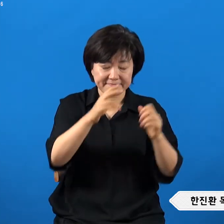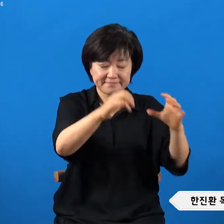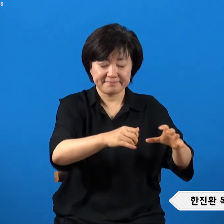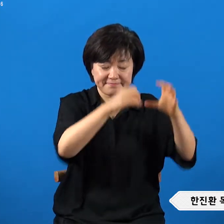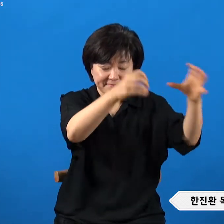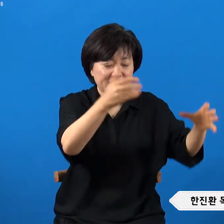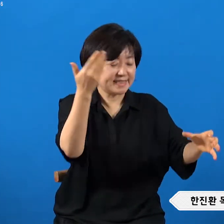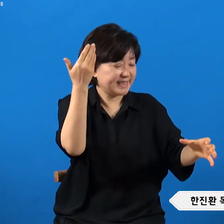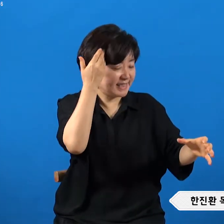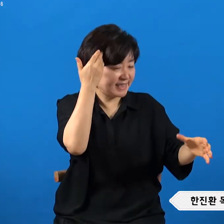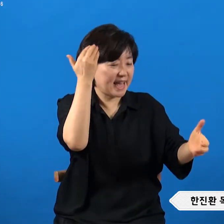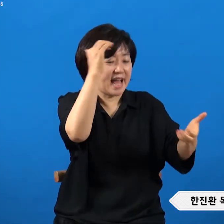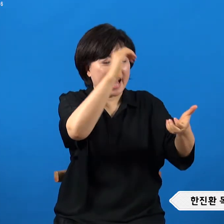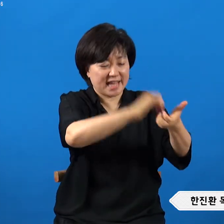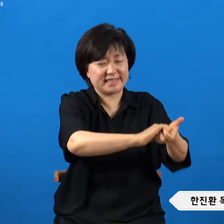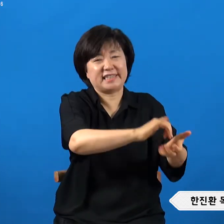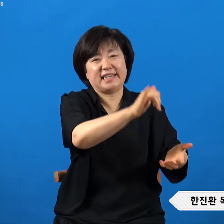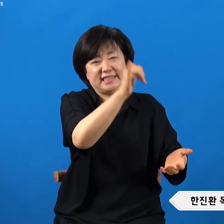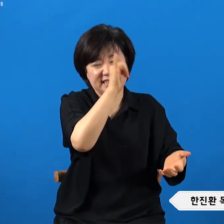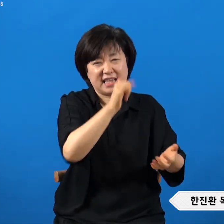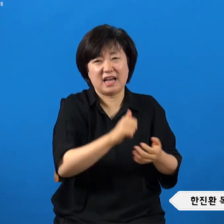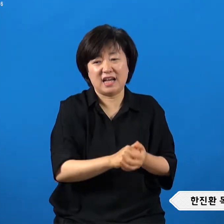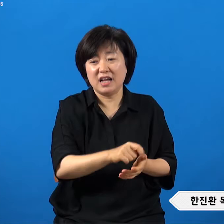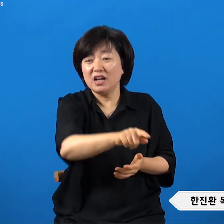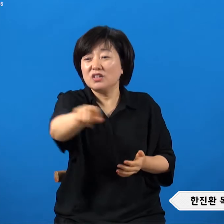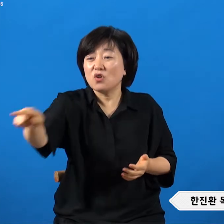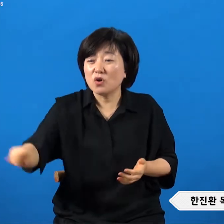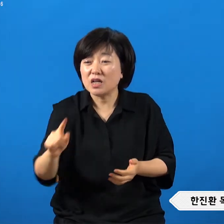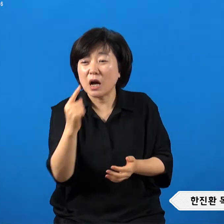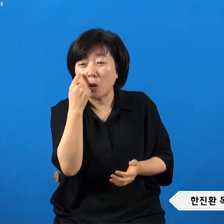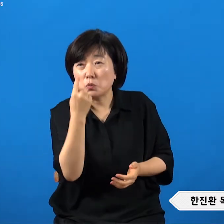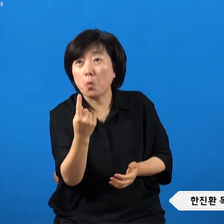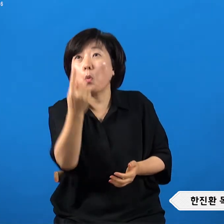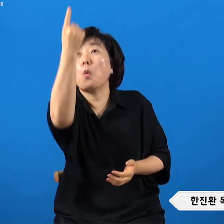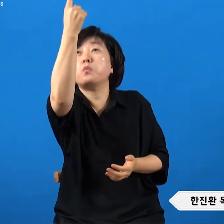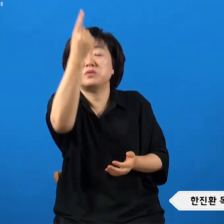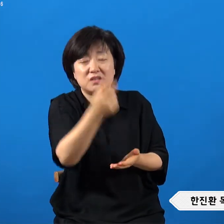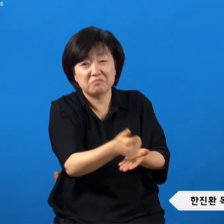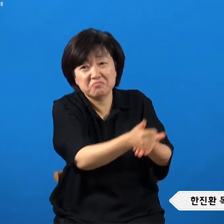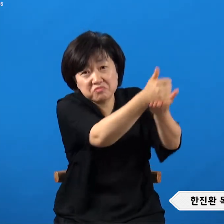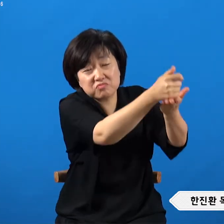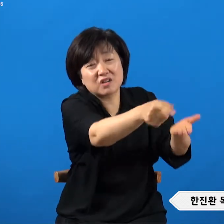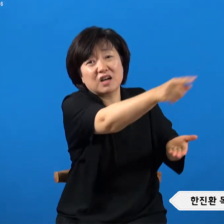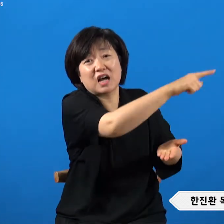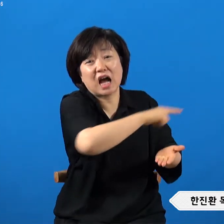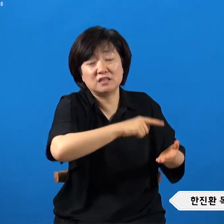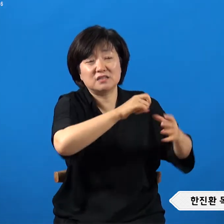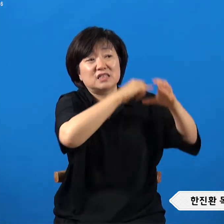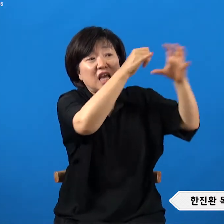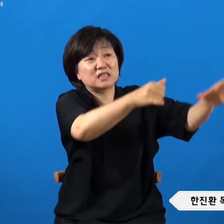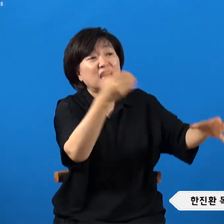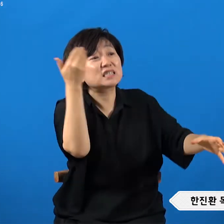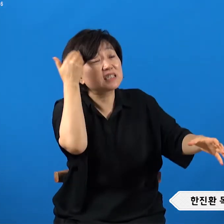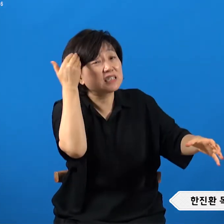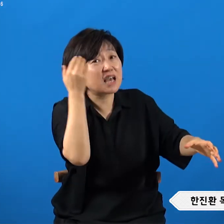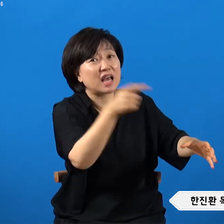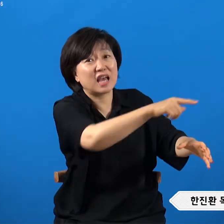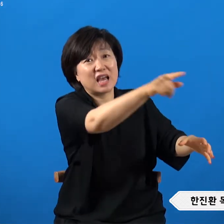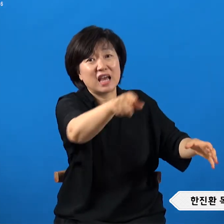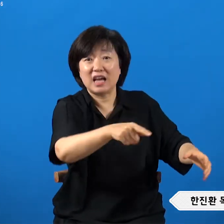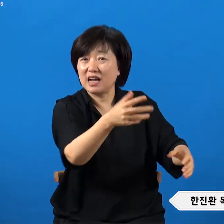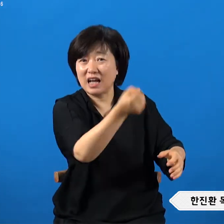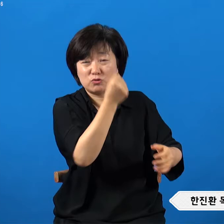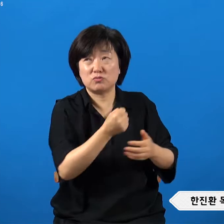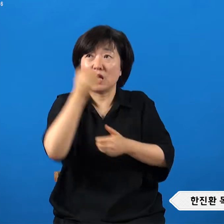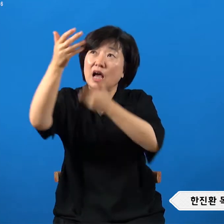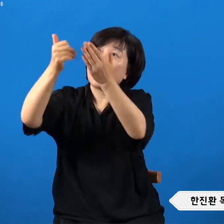한계에 대해서 말씀합니다. 너희들이 그렇게 높이는 세상 지혜지만은 그 지혜를 가지고는 하나님을 알